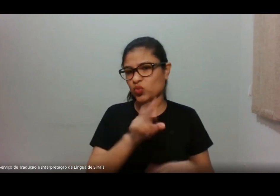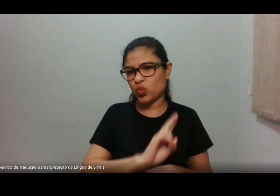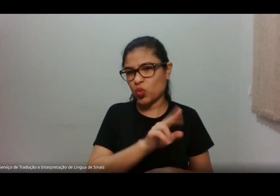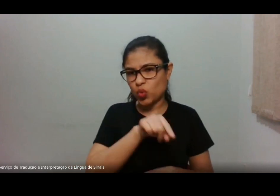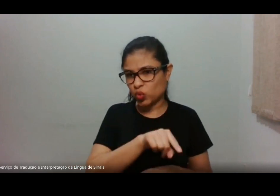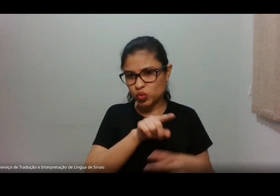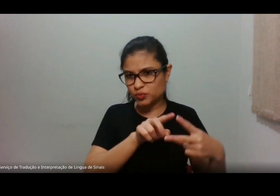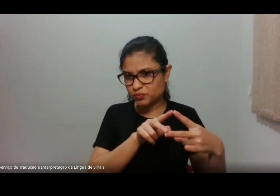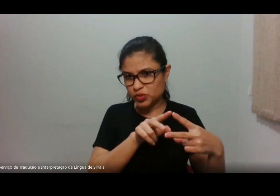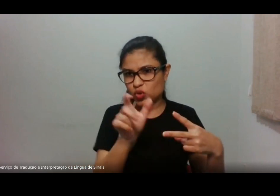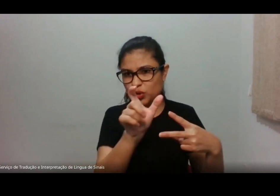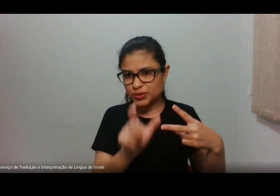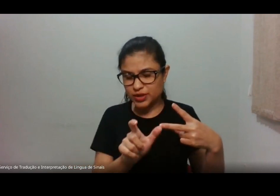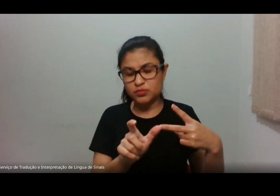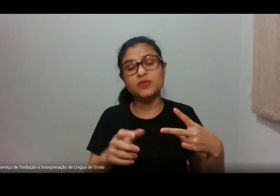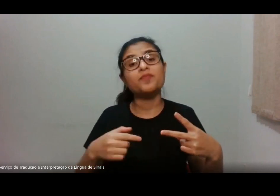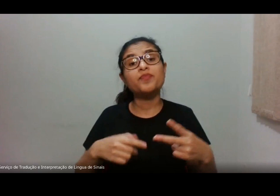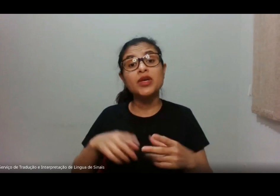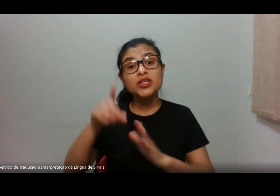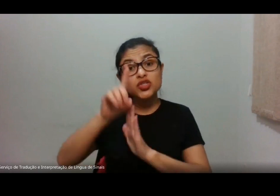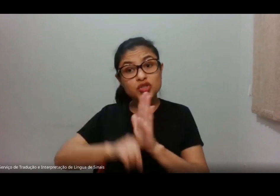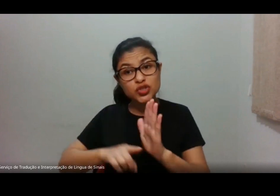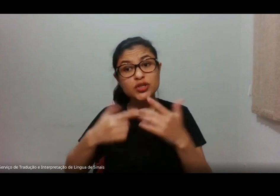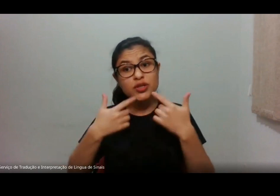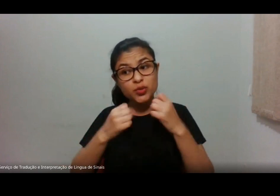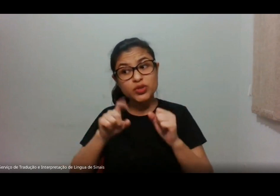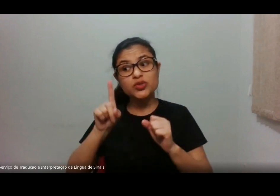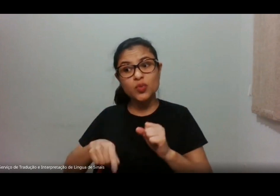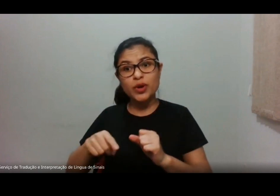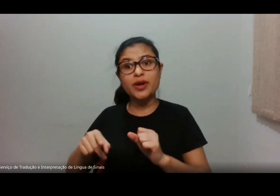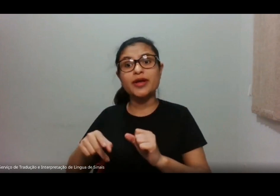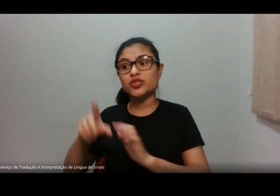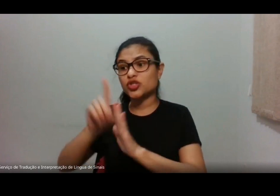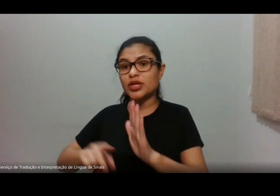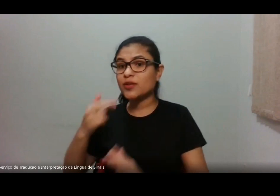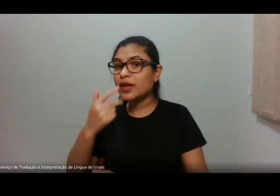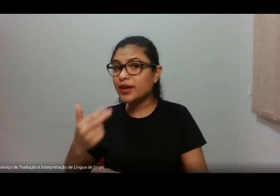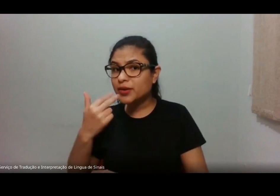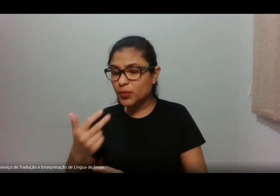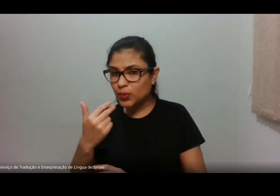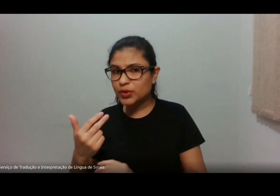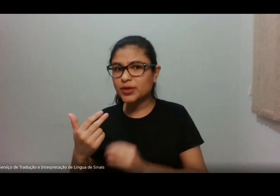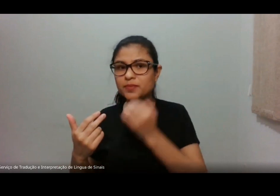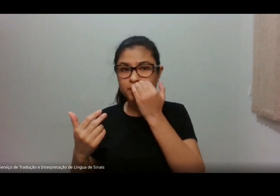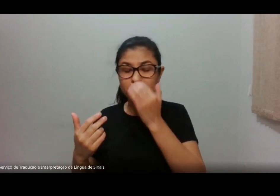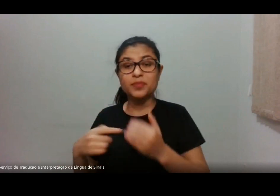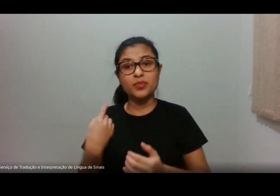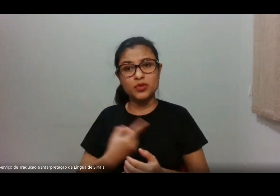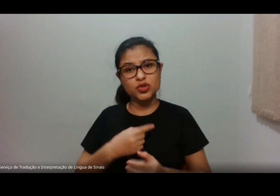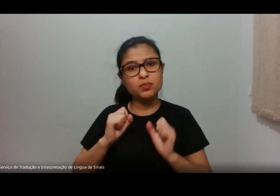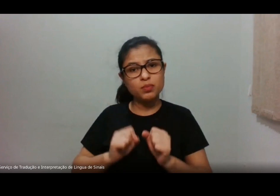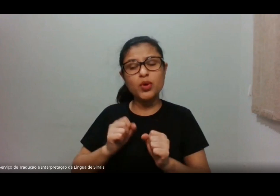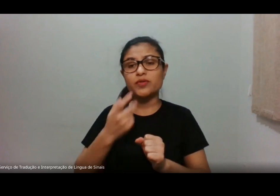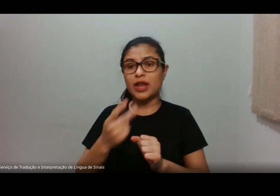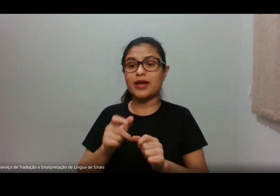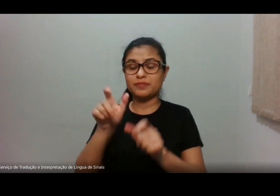das línguas. Enquanto direitos dos sujeitos, existem sujeitos que constituem minorias, então a gente poderia falar em